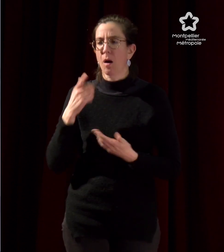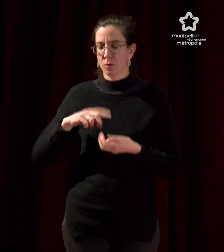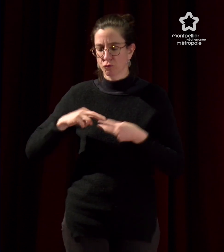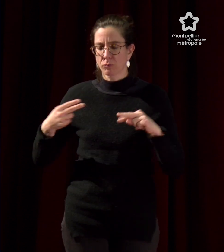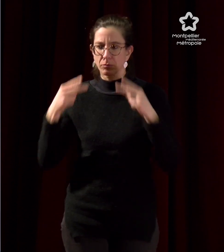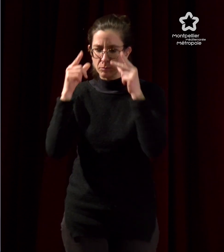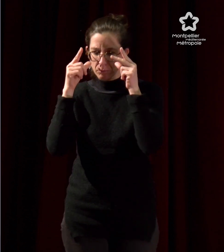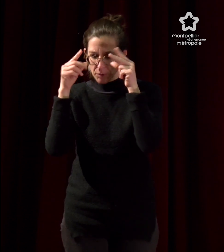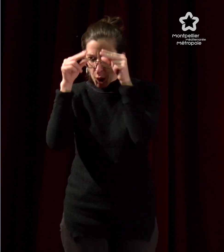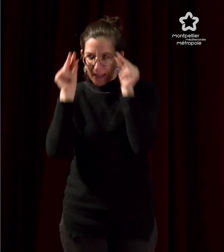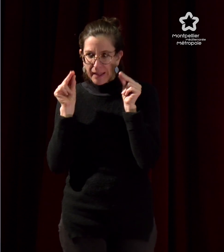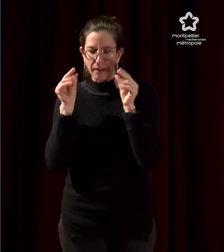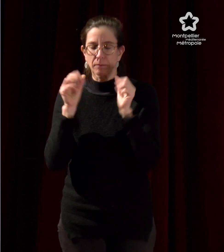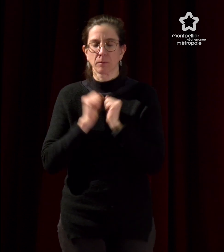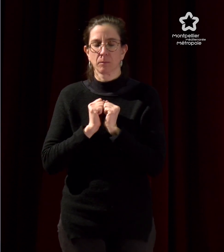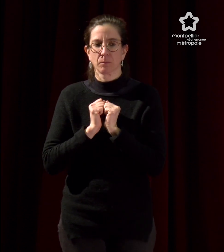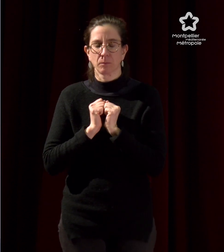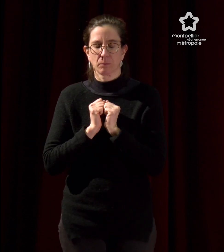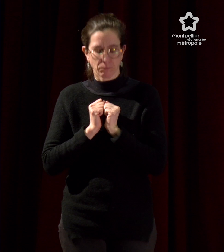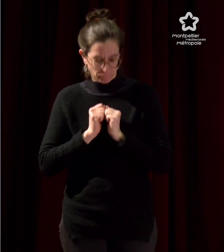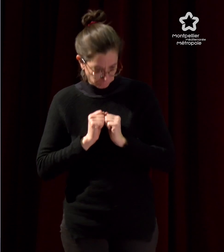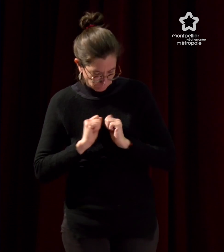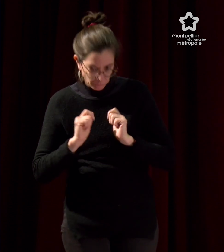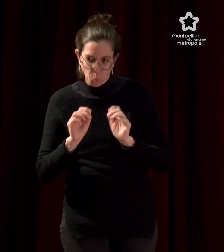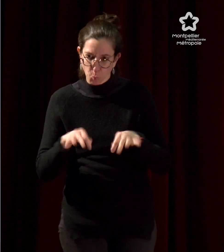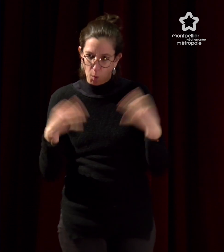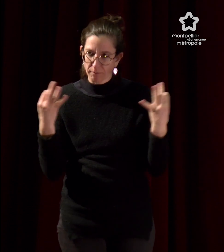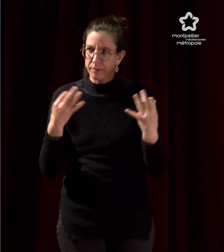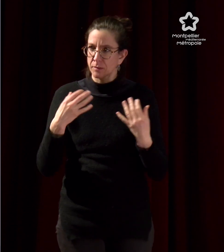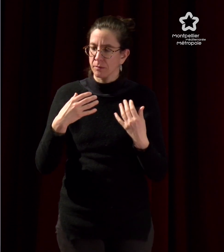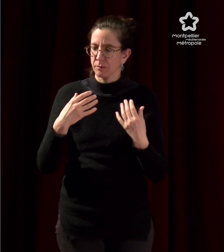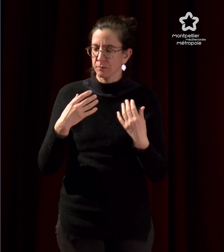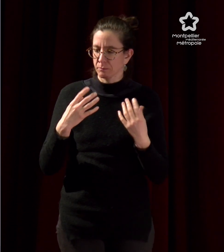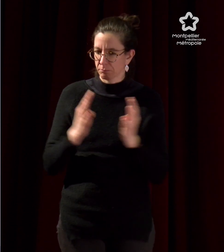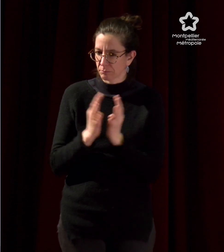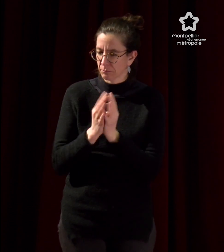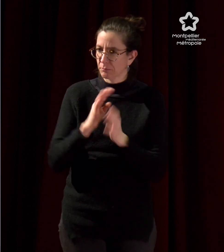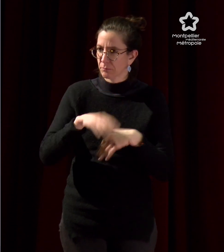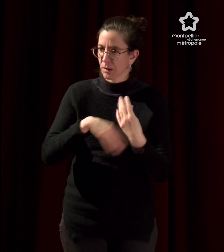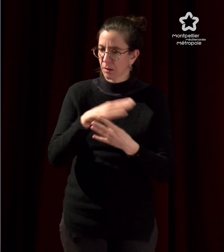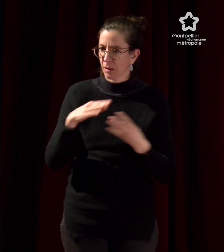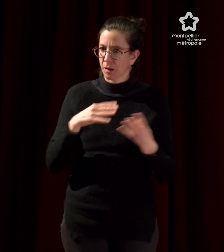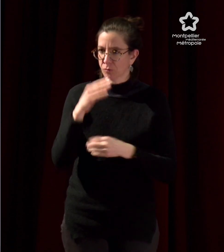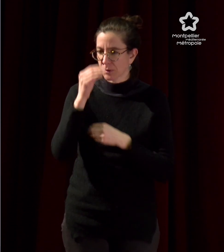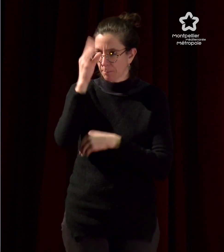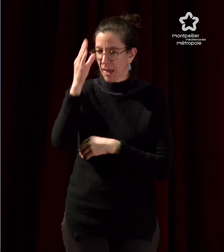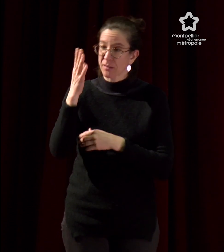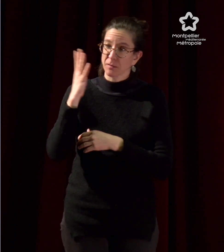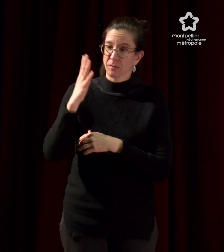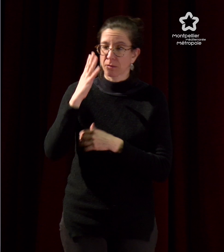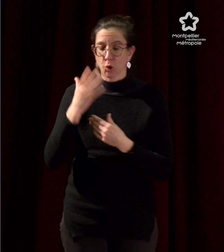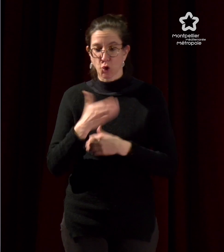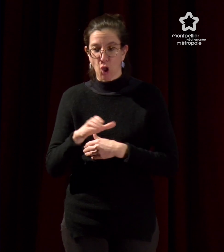on trouve des traces de mélange avec des sapiens qui dateraient de 150 voire 200 000 ans. Donc